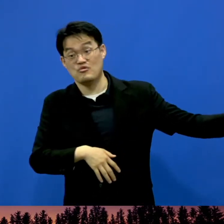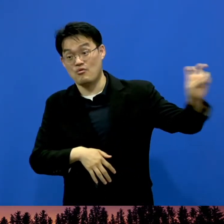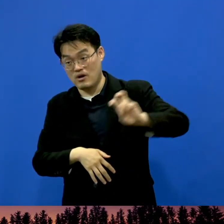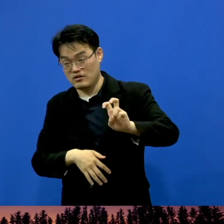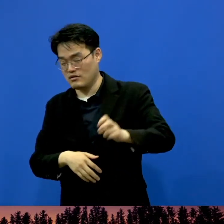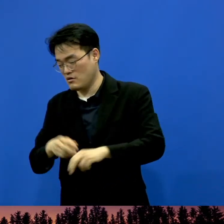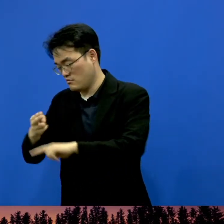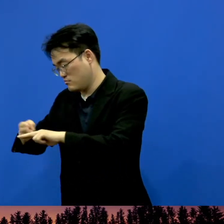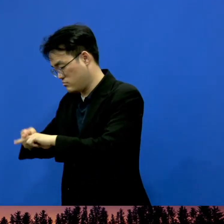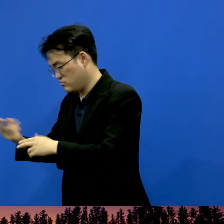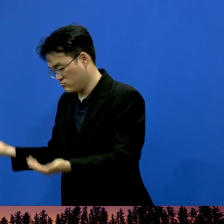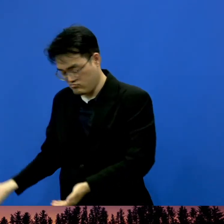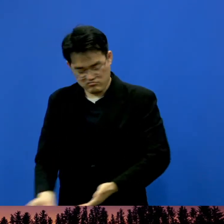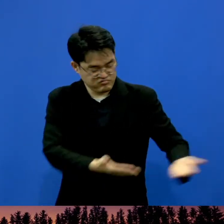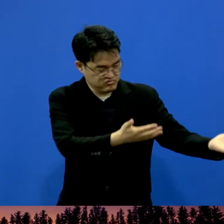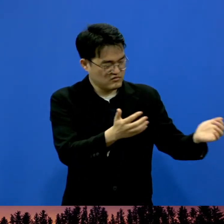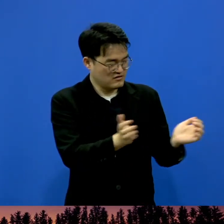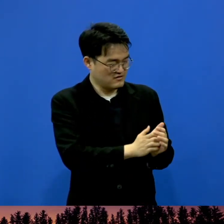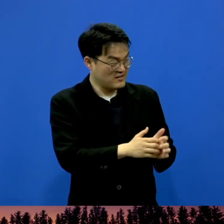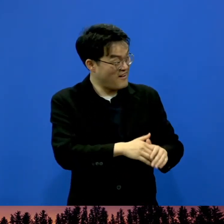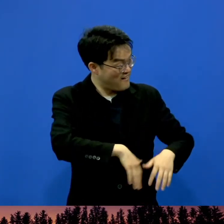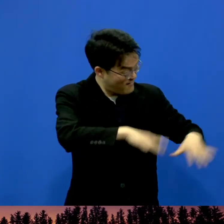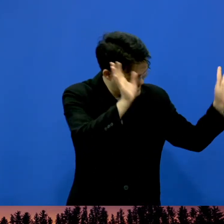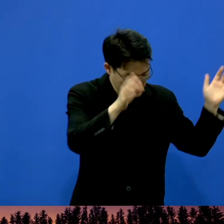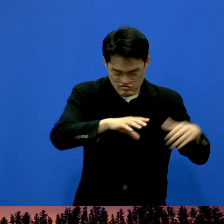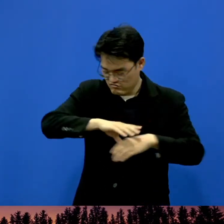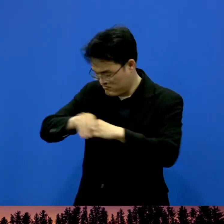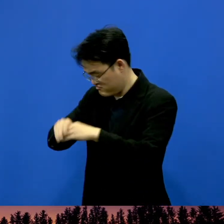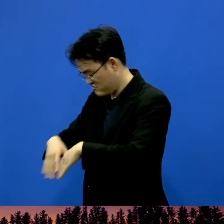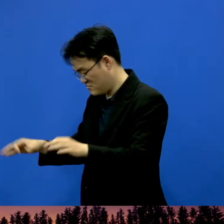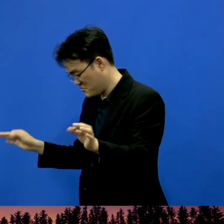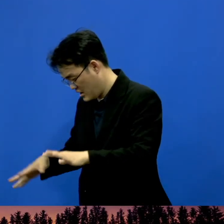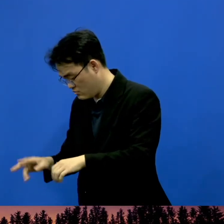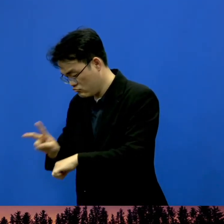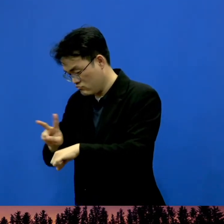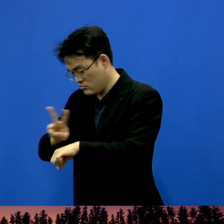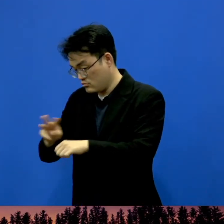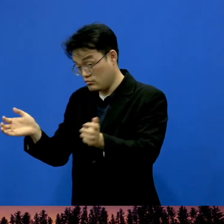금방 그냥 재료 없이도 다 해서 끝내주기도 하고 한 2-3시간에 다